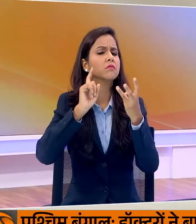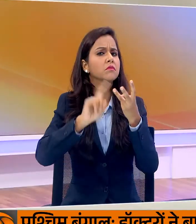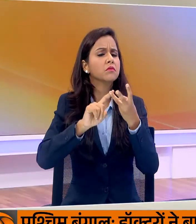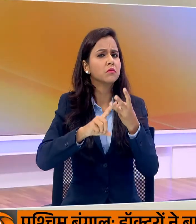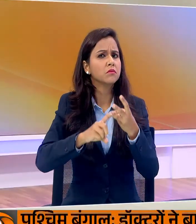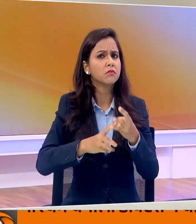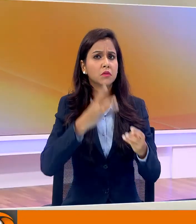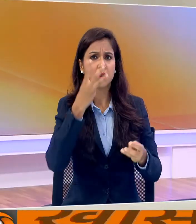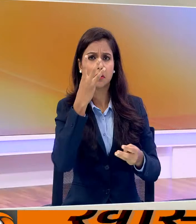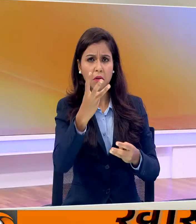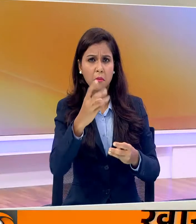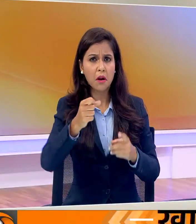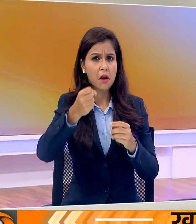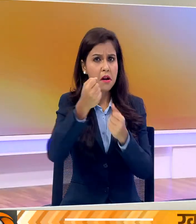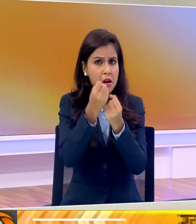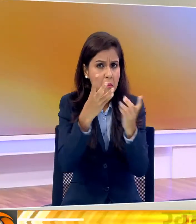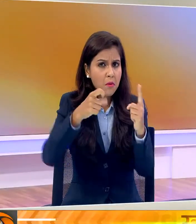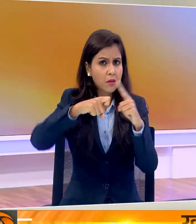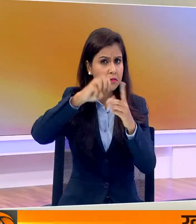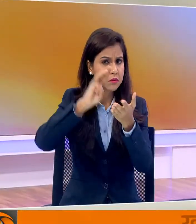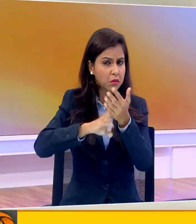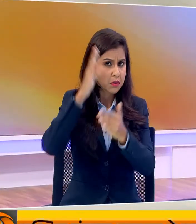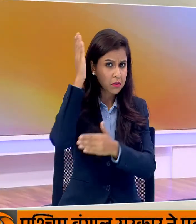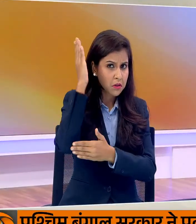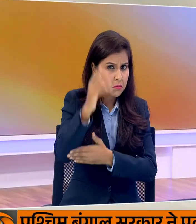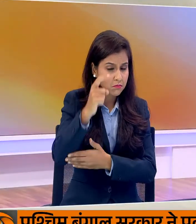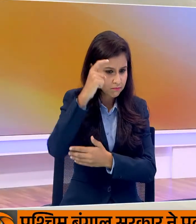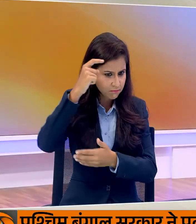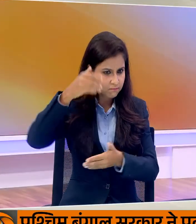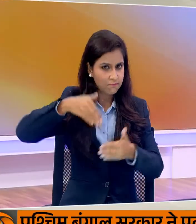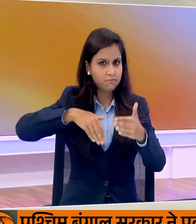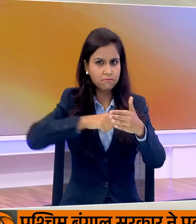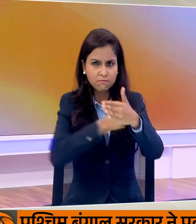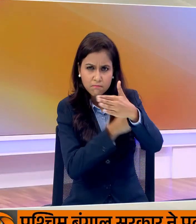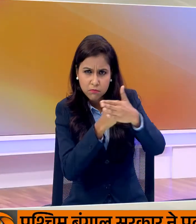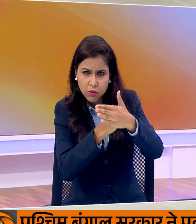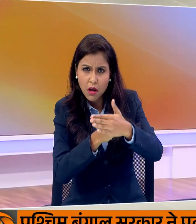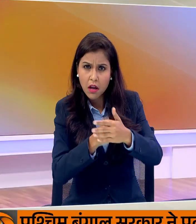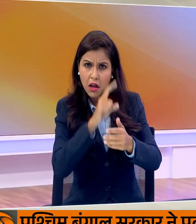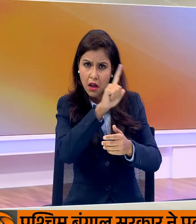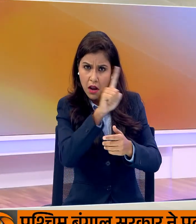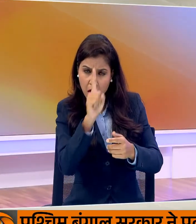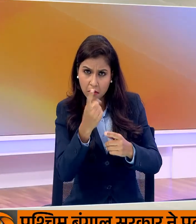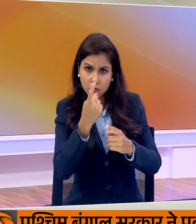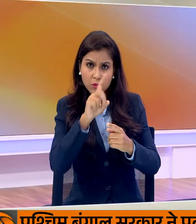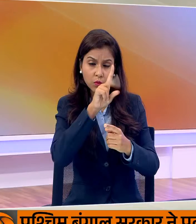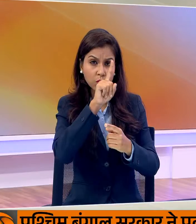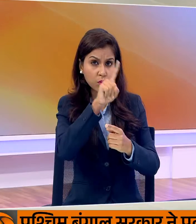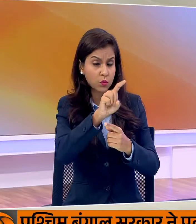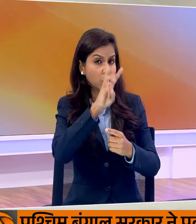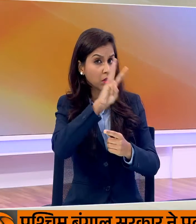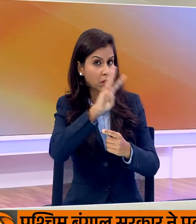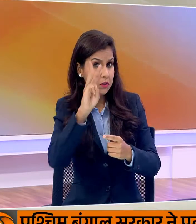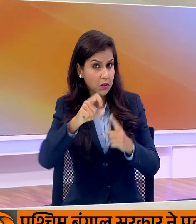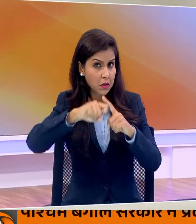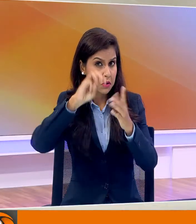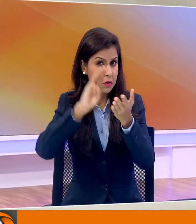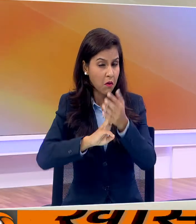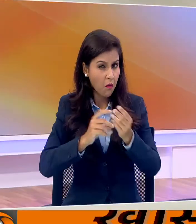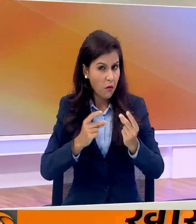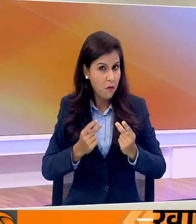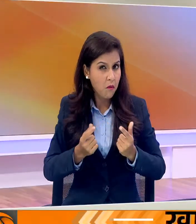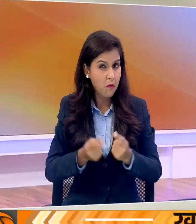the number of kilometers that we build of highways per day, from 11 to 33 kilometers. We have raised